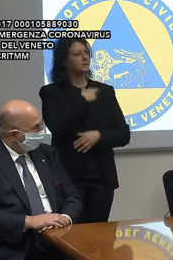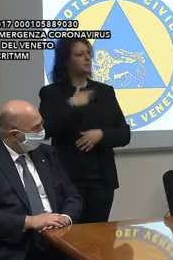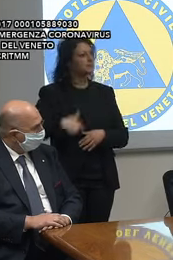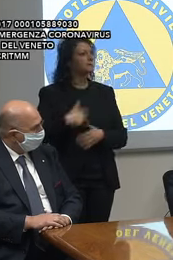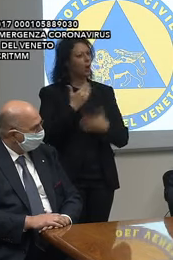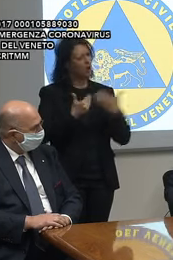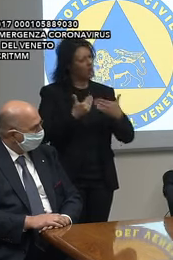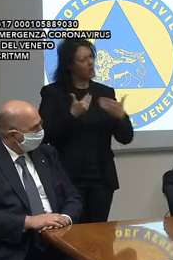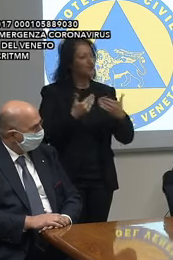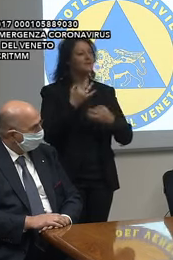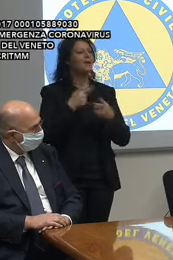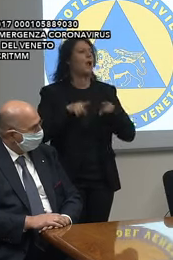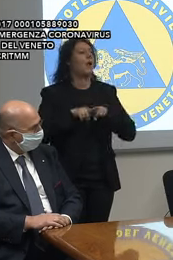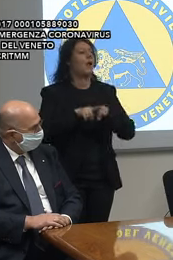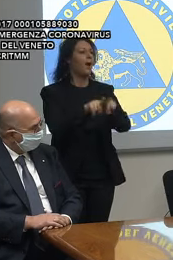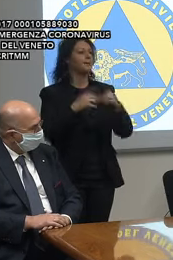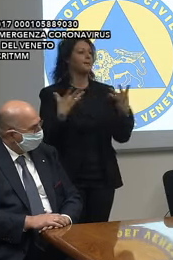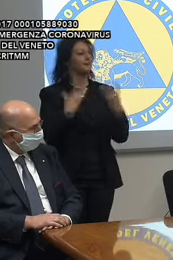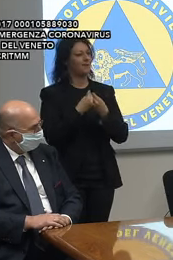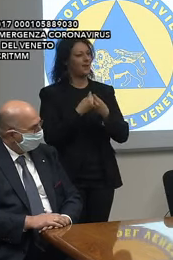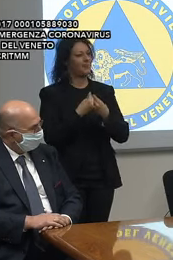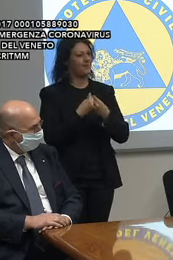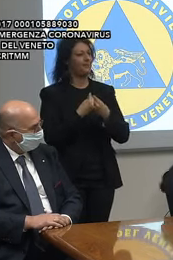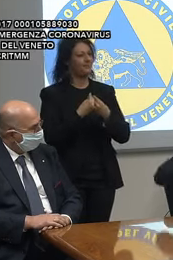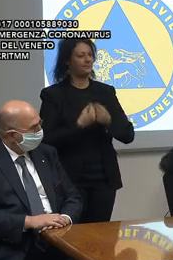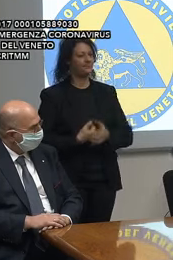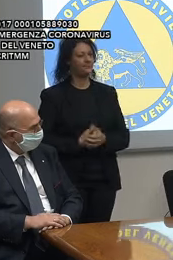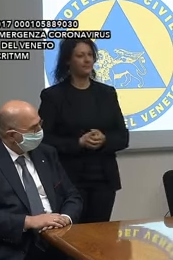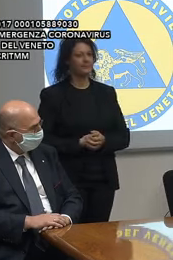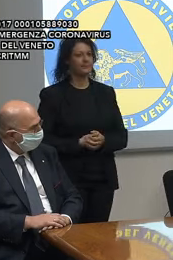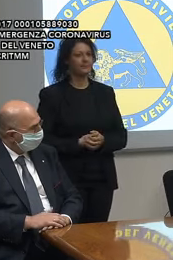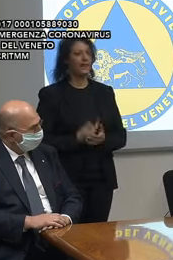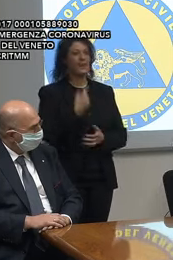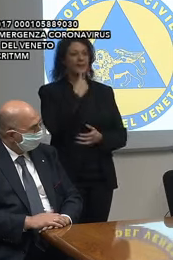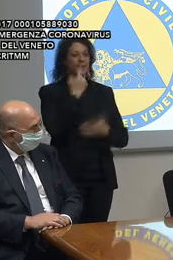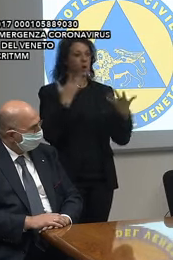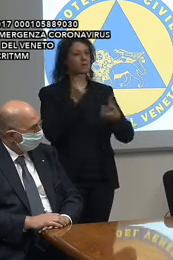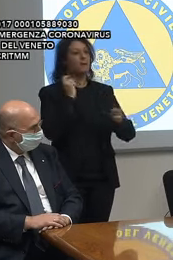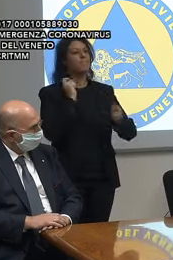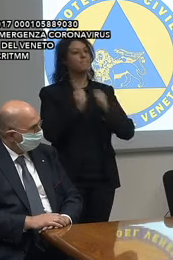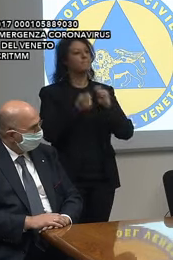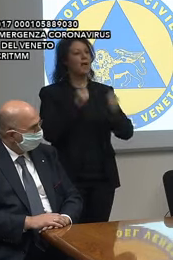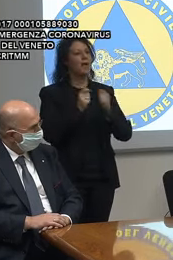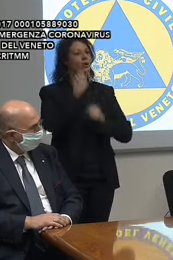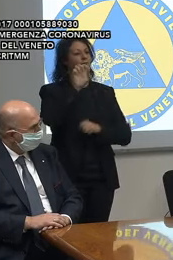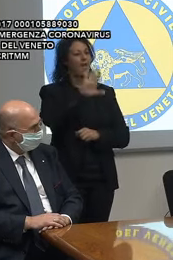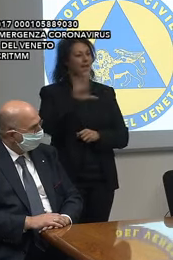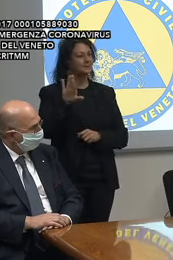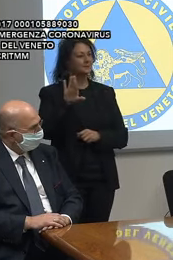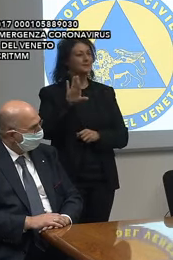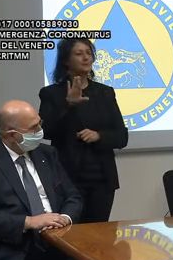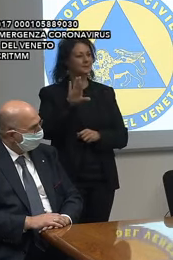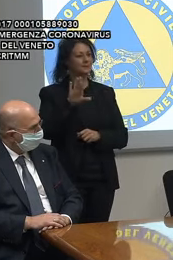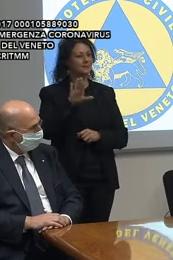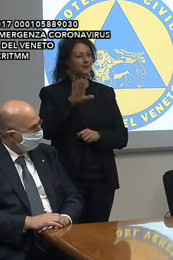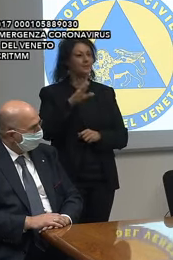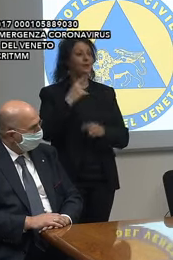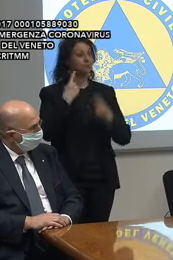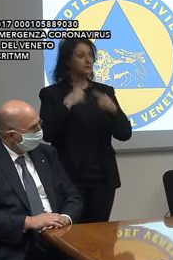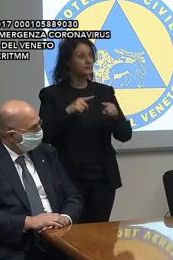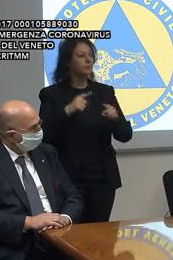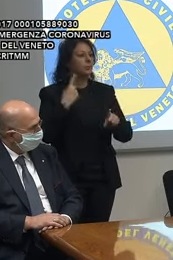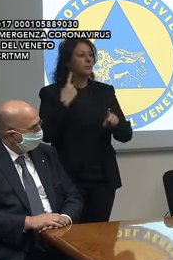Bene, abbiamo corso assieme. E quindi dico, Padova Est, tutta questa storia, e poi